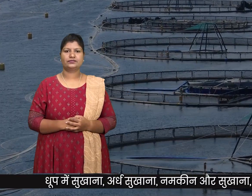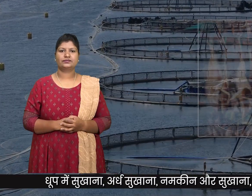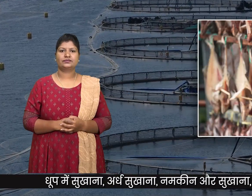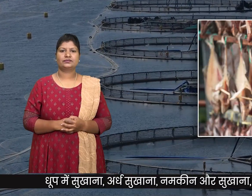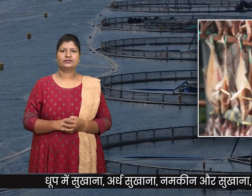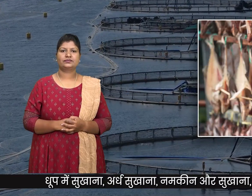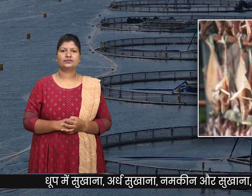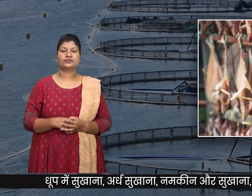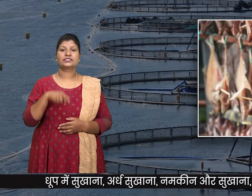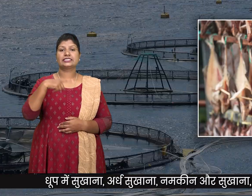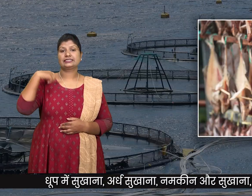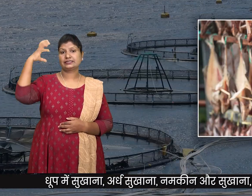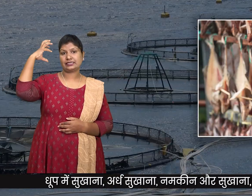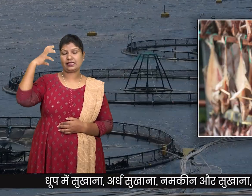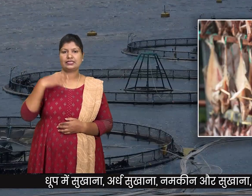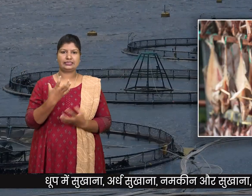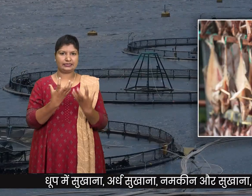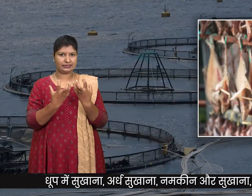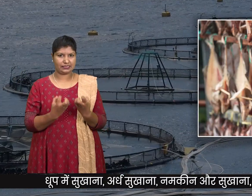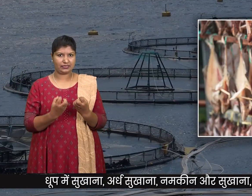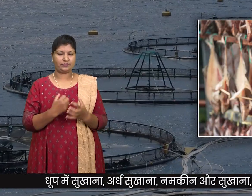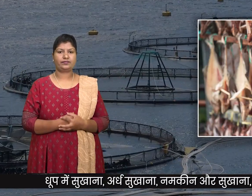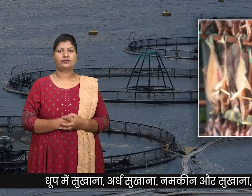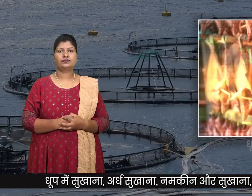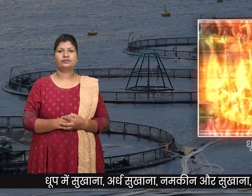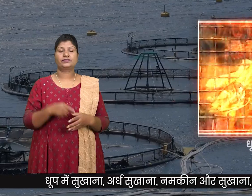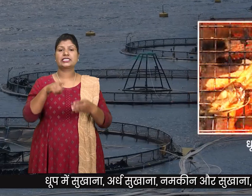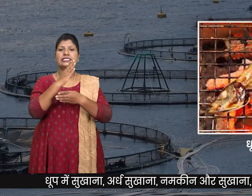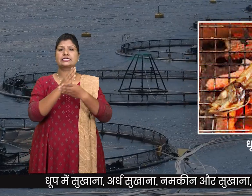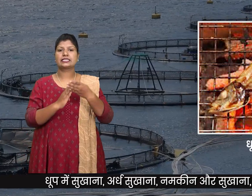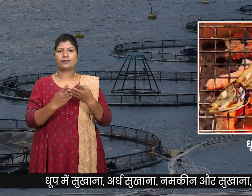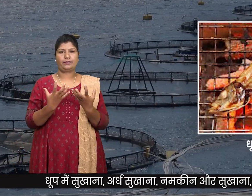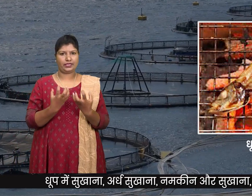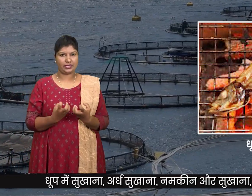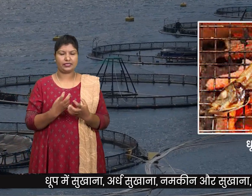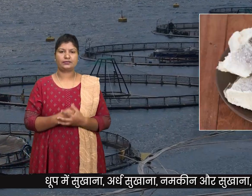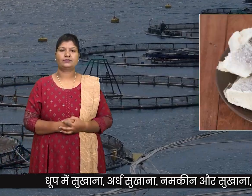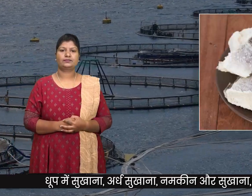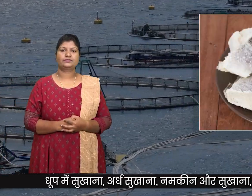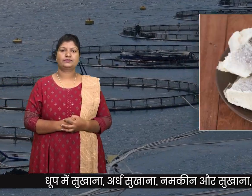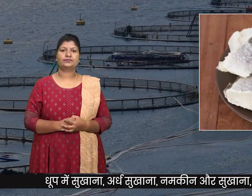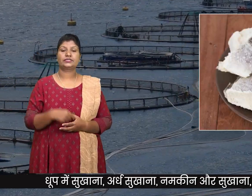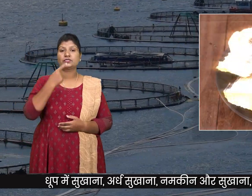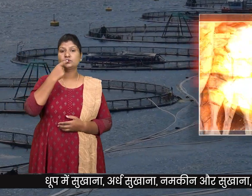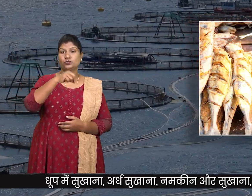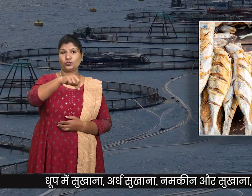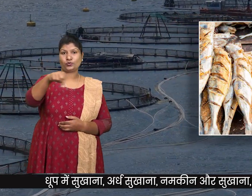धूप में सुखाना, अर्ध सुखाना, नमकीन और सुखाना, अचार बनाना